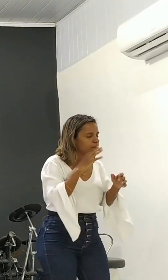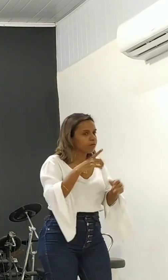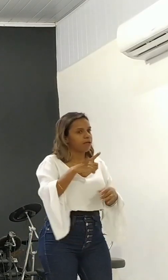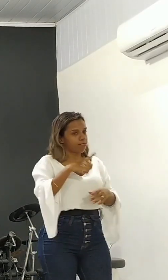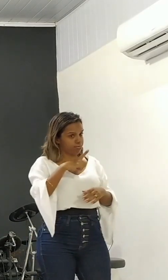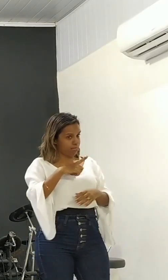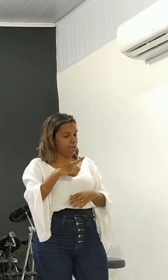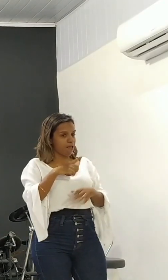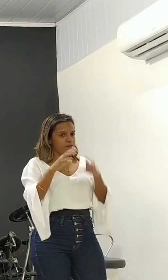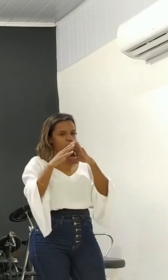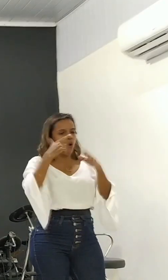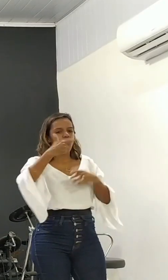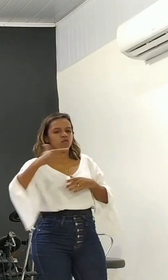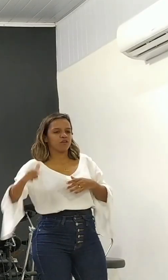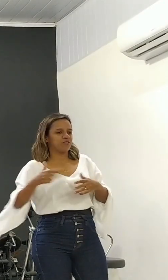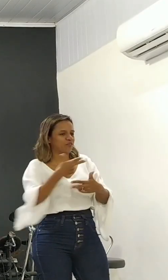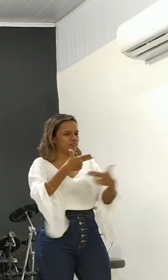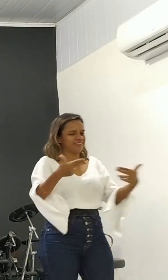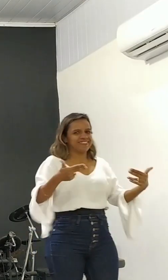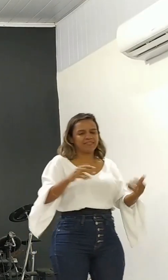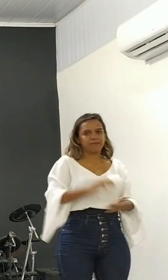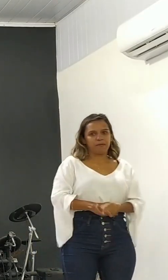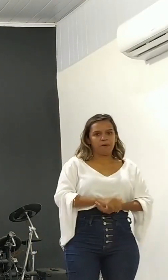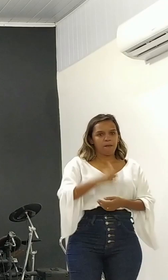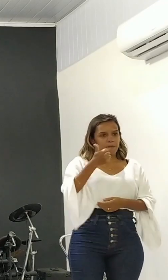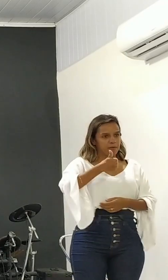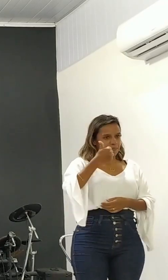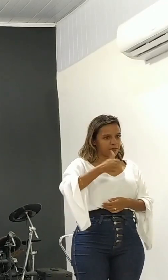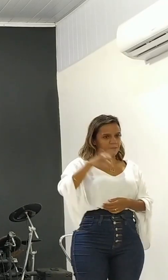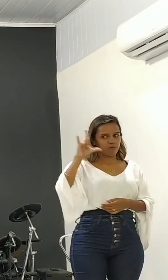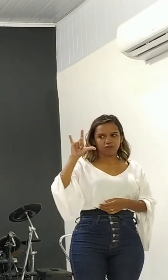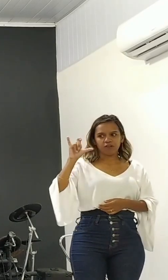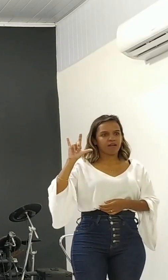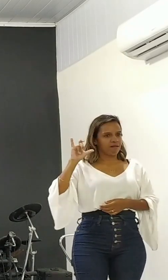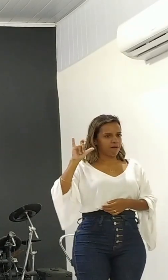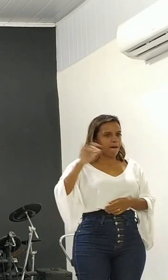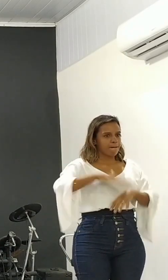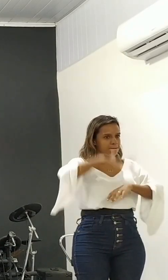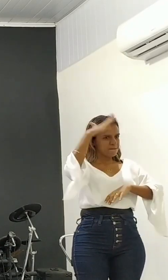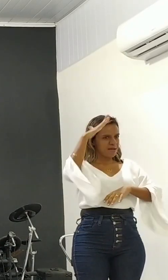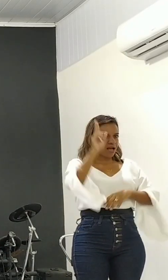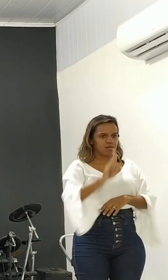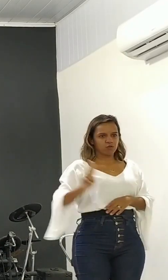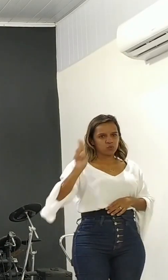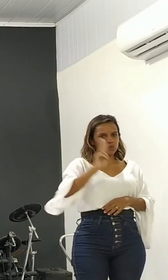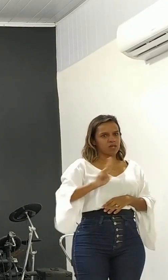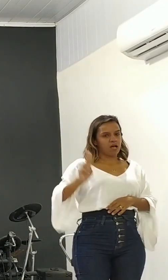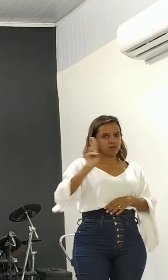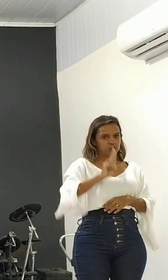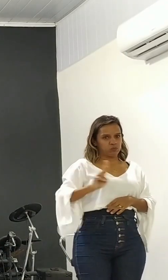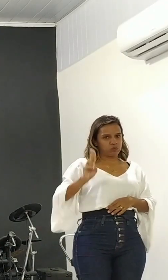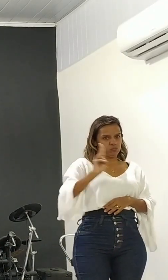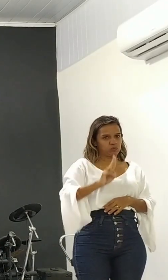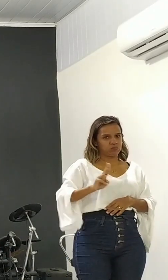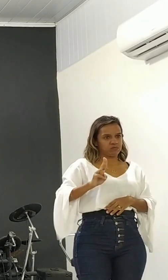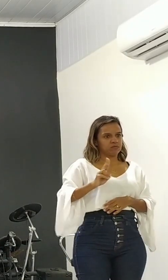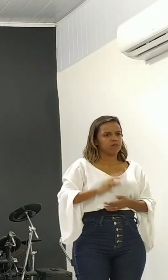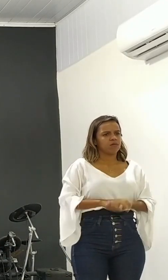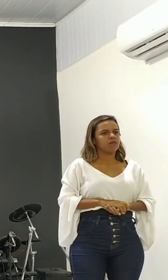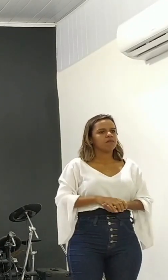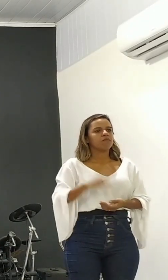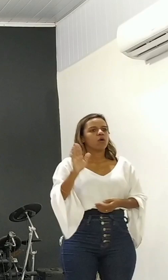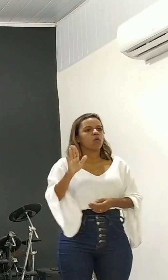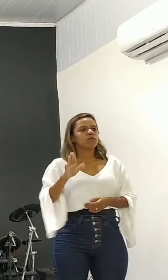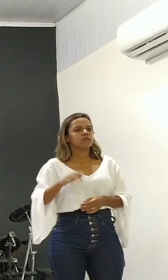não tem vai abrir outras coisas. Eu vou convidar. Primeiro no Instagram, porque é o mais usado. No Instagram é o mais usado, né? Vê